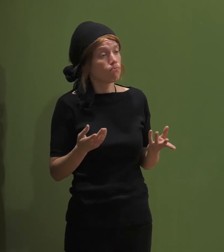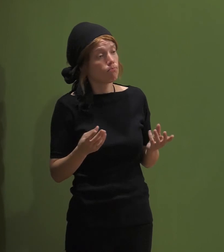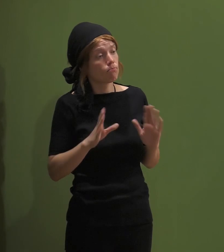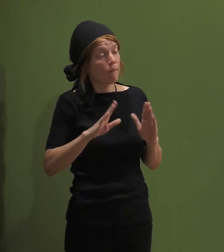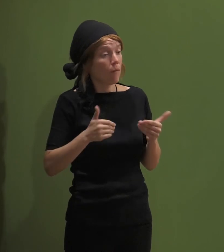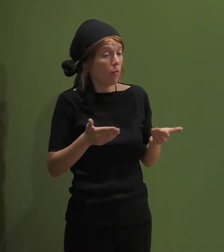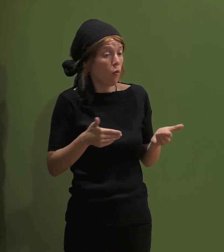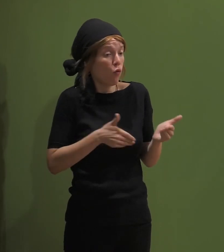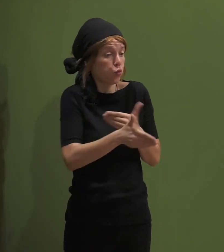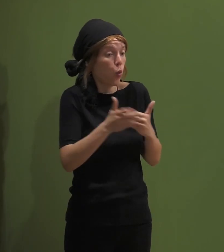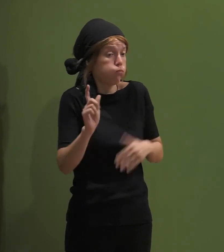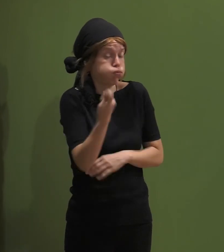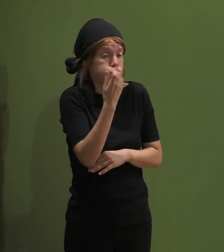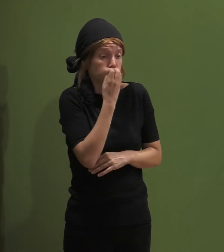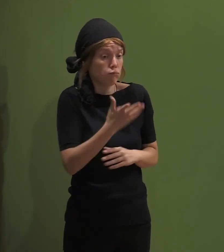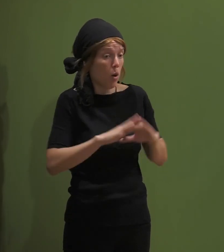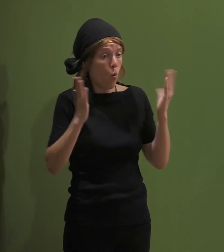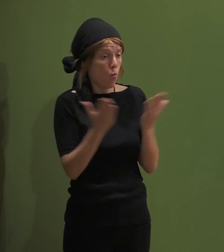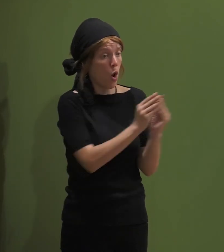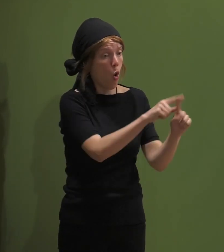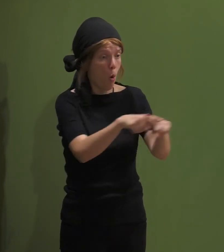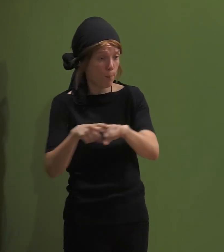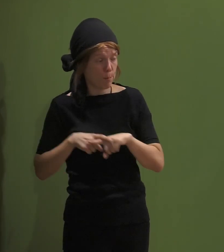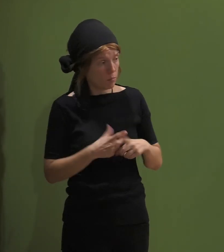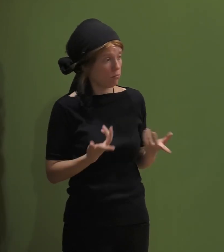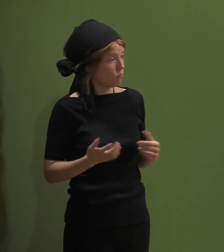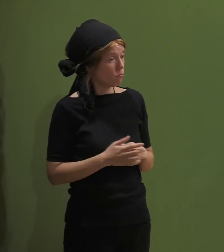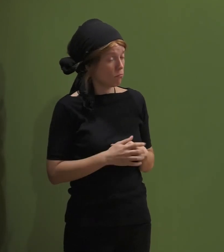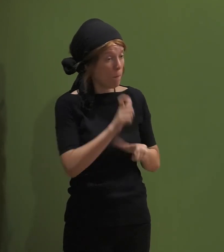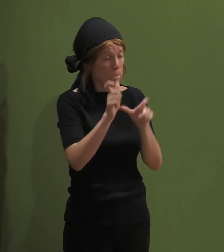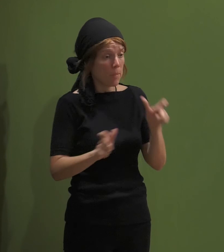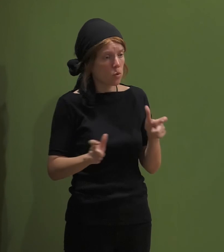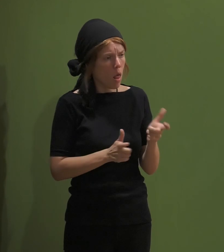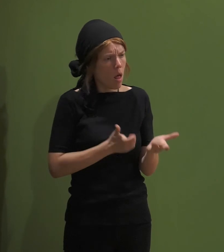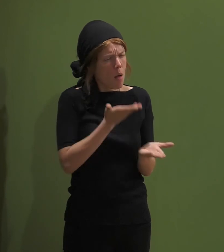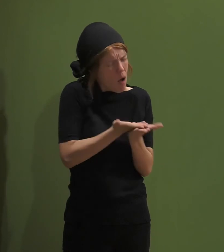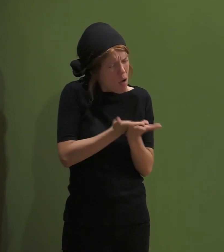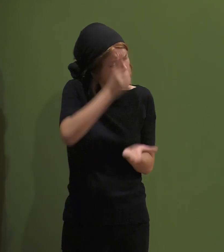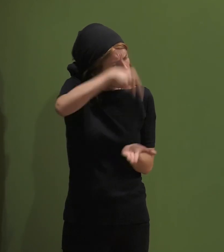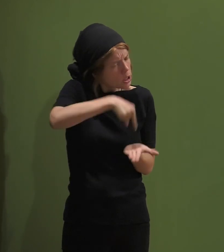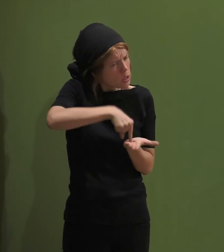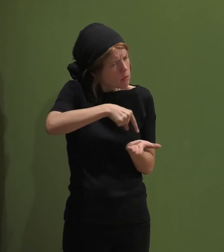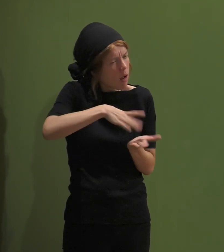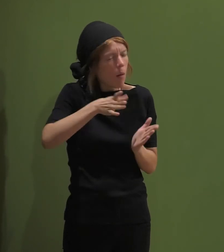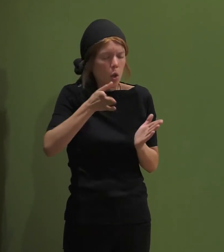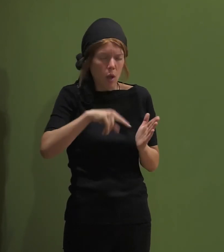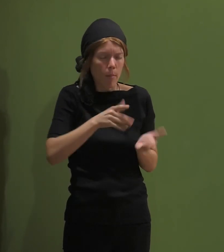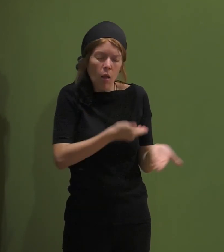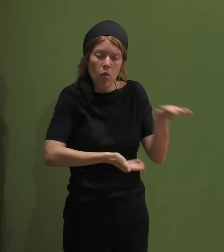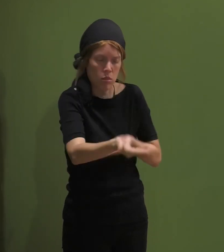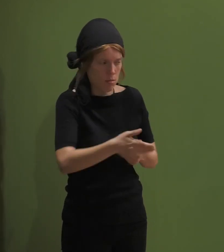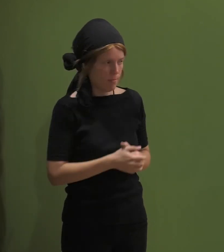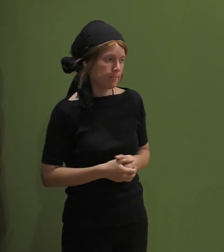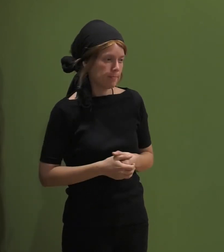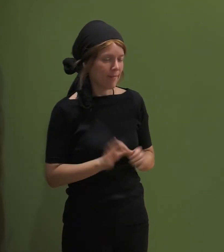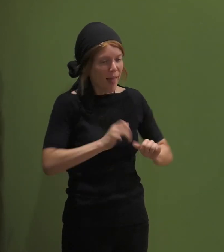a la prosperidad global y compartida, aquellas en las que la gente pide mucho, exige mucho, pero pone a contribución también lo mejor de sí